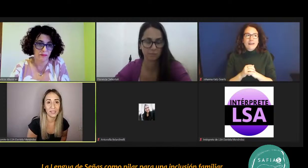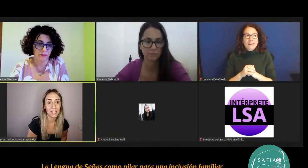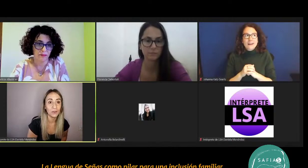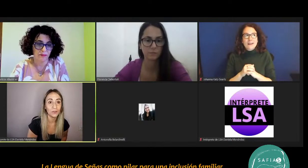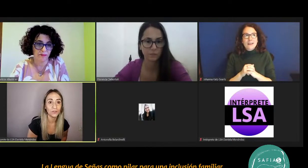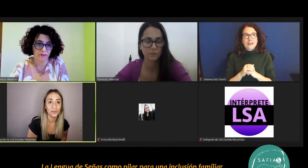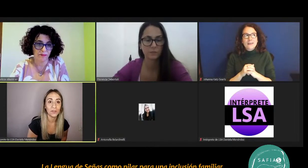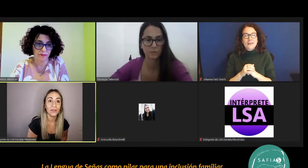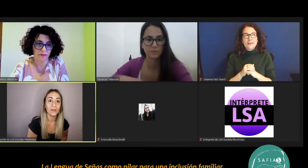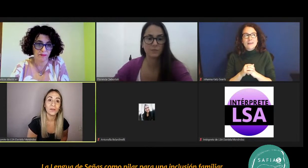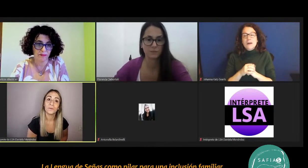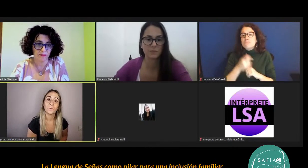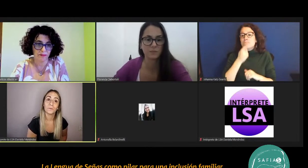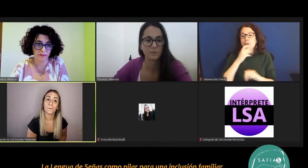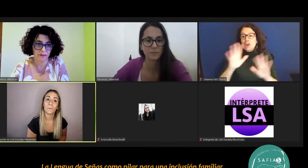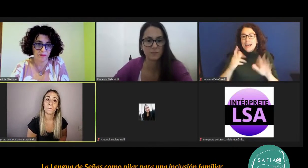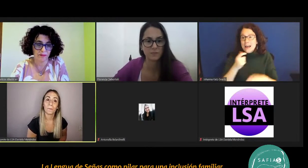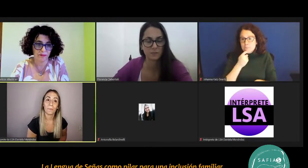los compañeros.